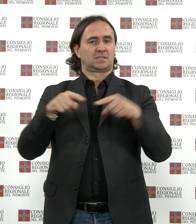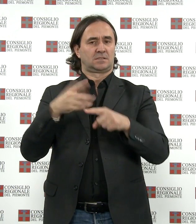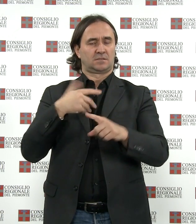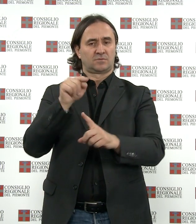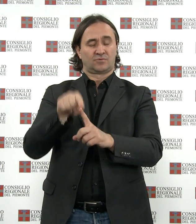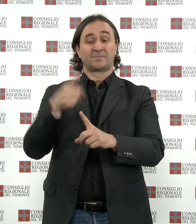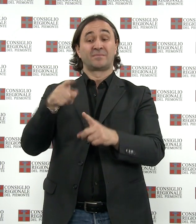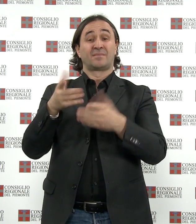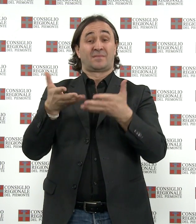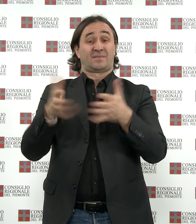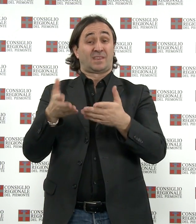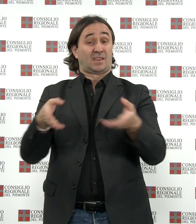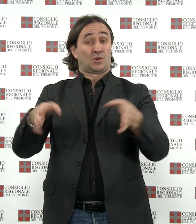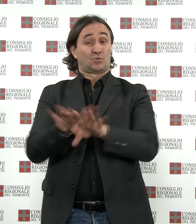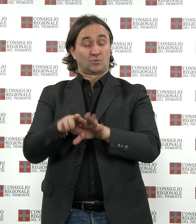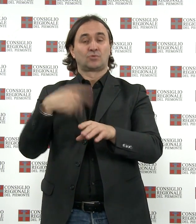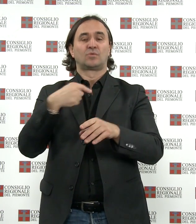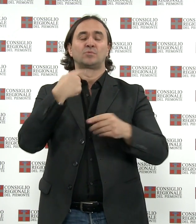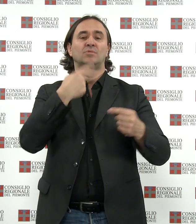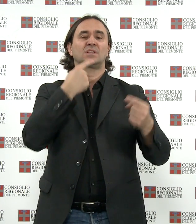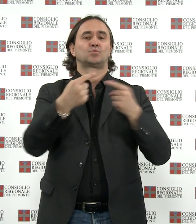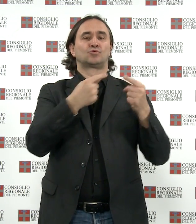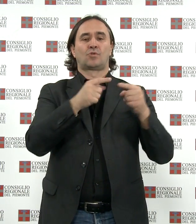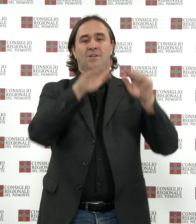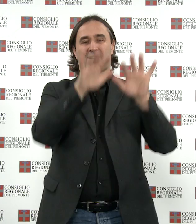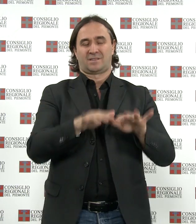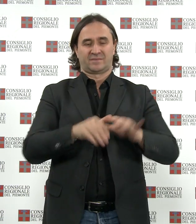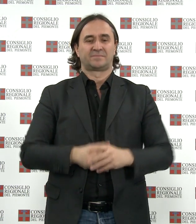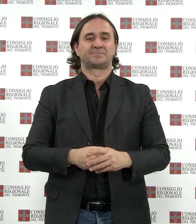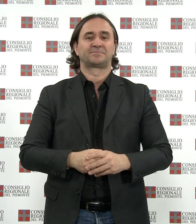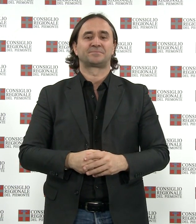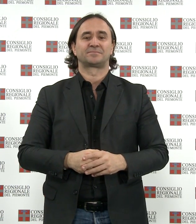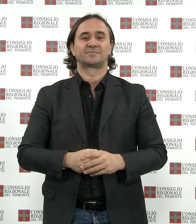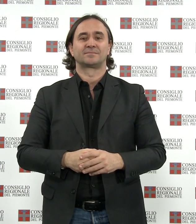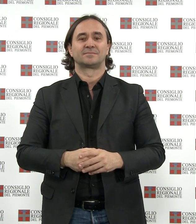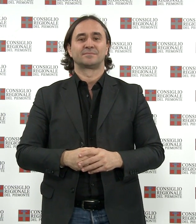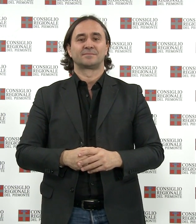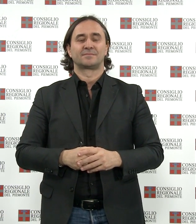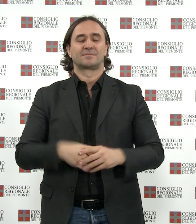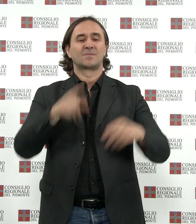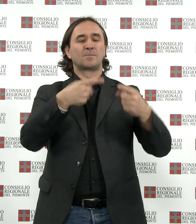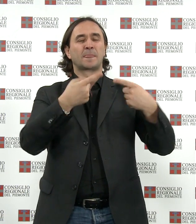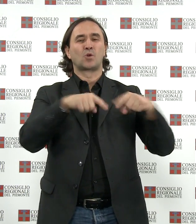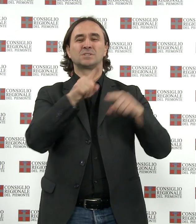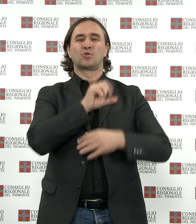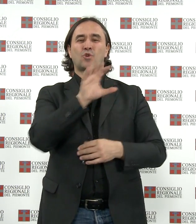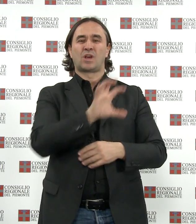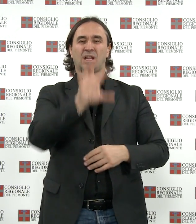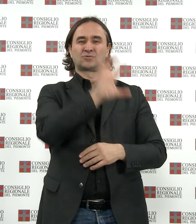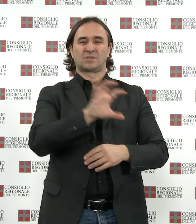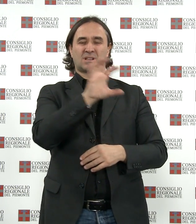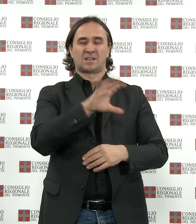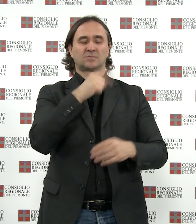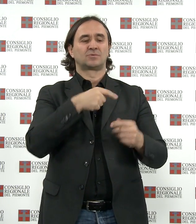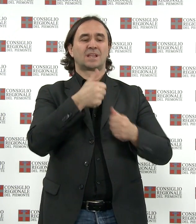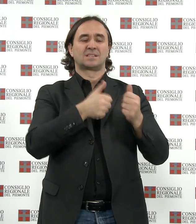è proseguita la discussione sull'emergenza neve. In copertina! Il Consiglio regionale ha iniziato l'esame del disegno di legge